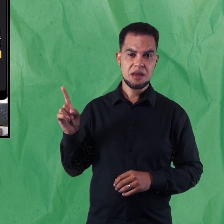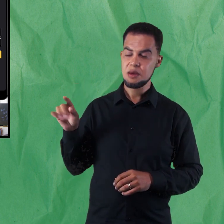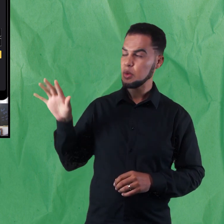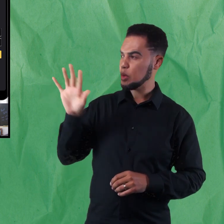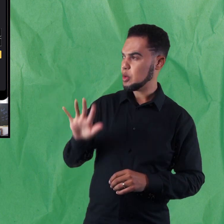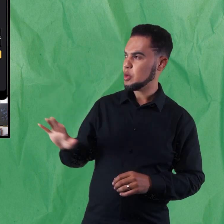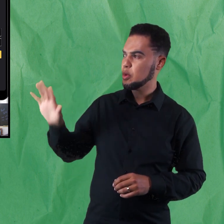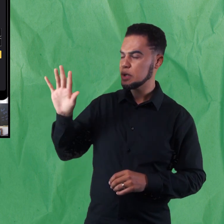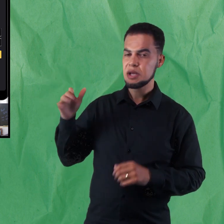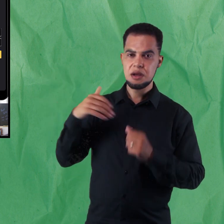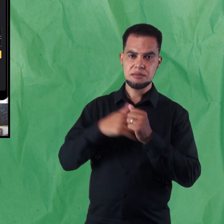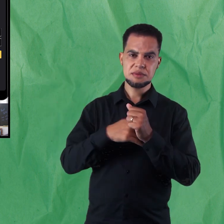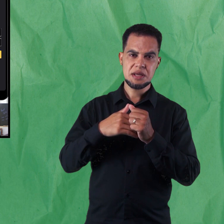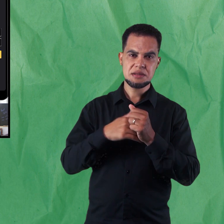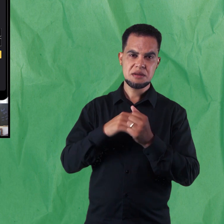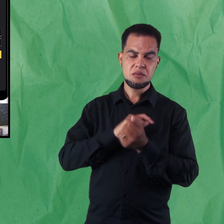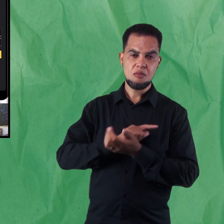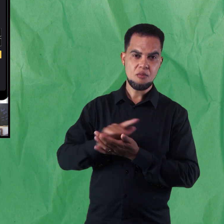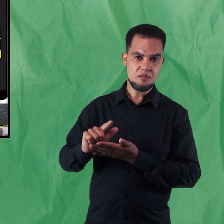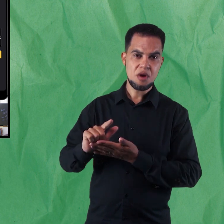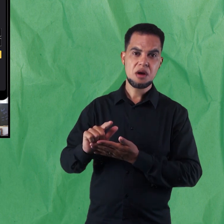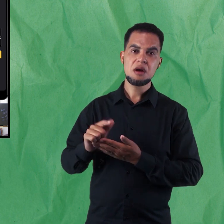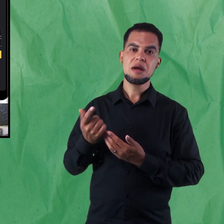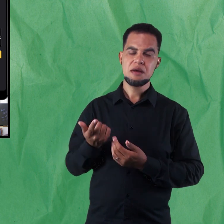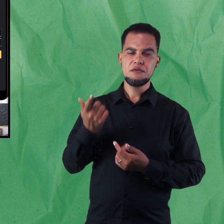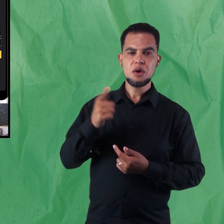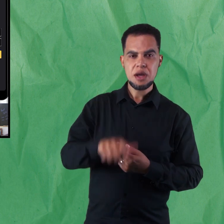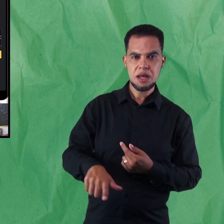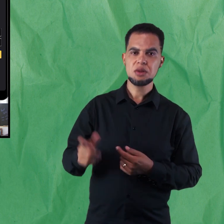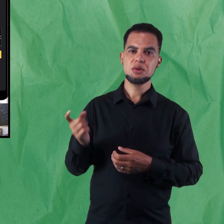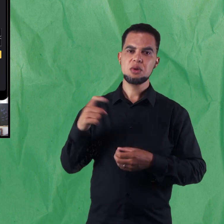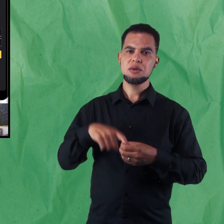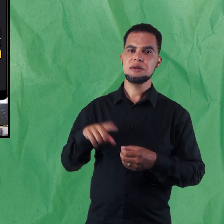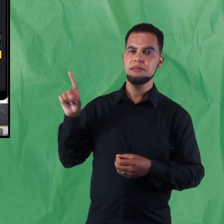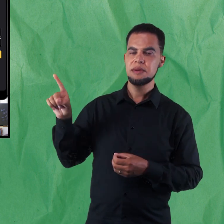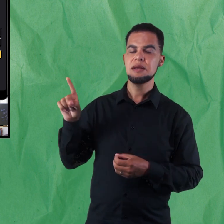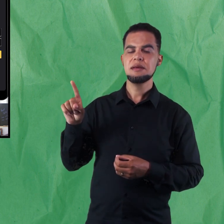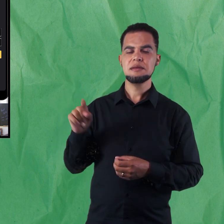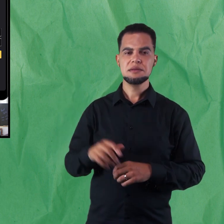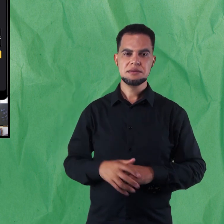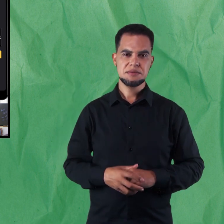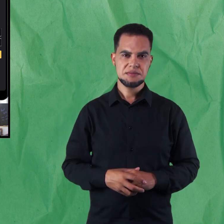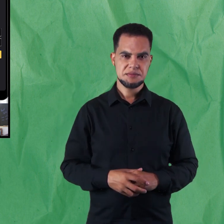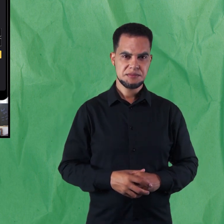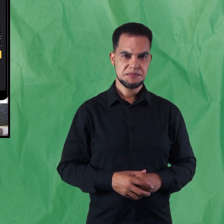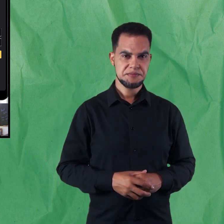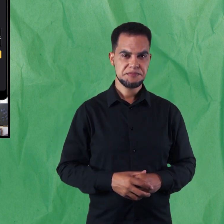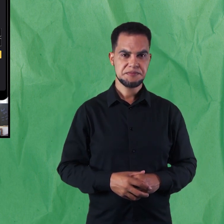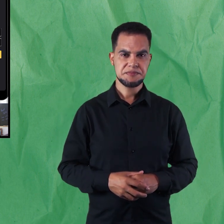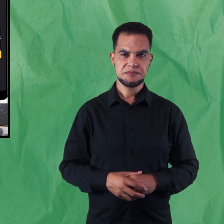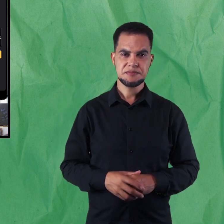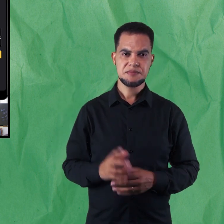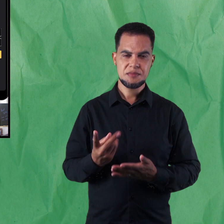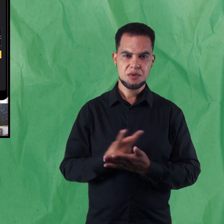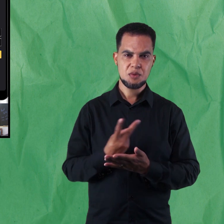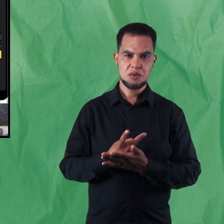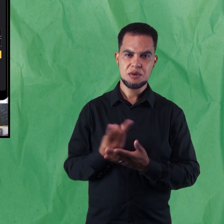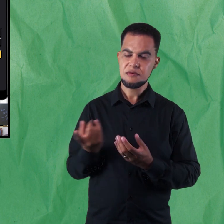o campo da senha, eu vou retornar para ele um alert de